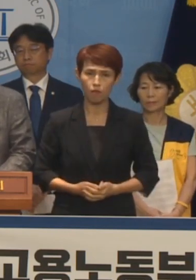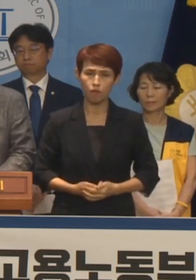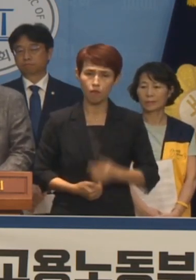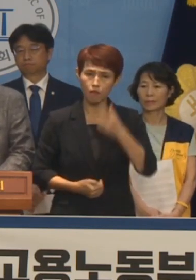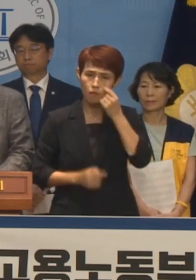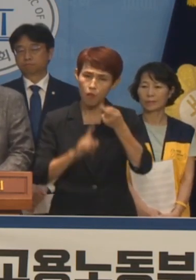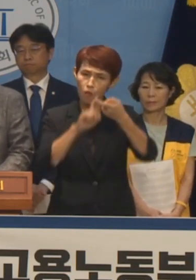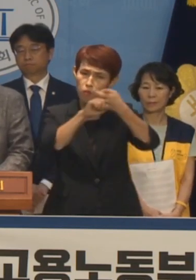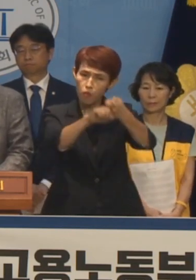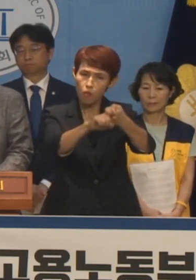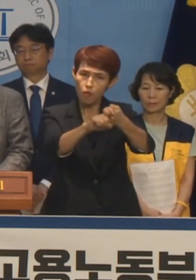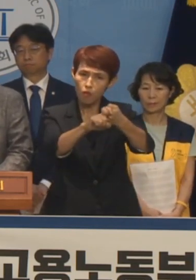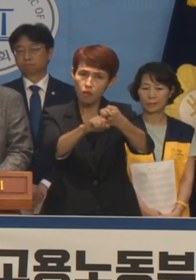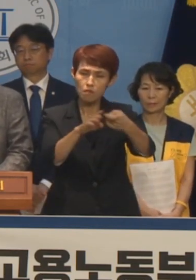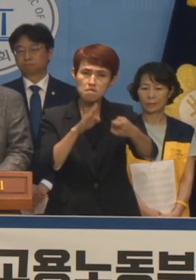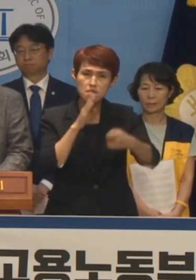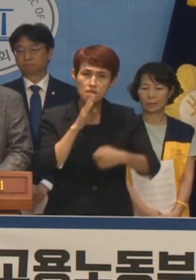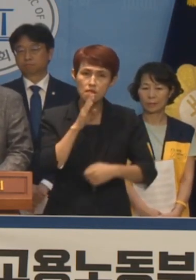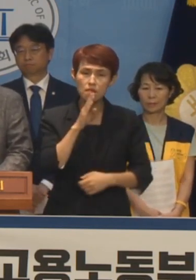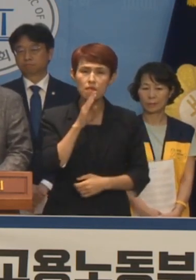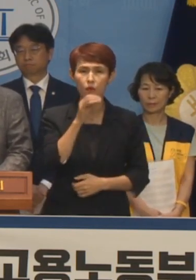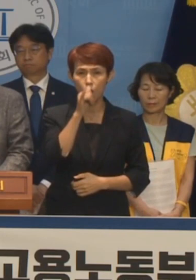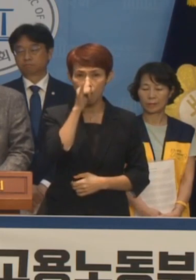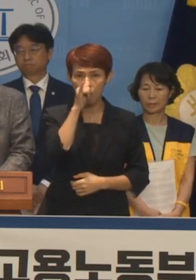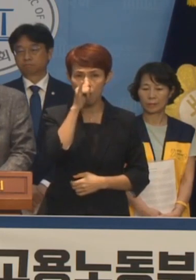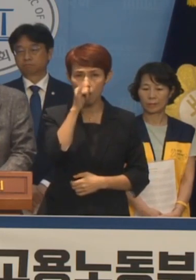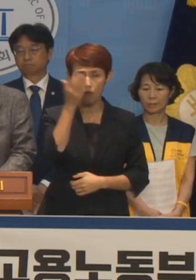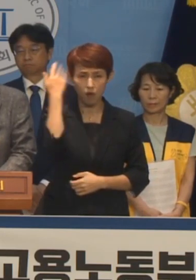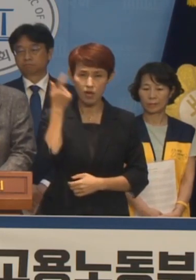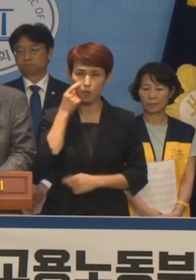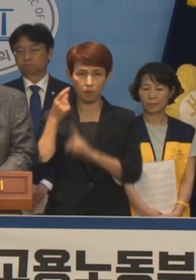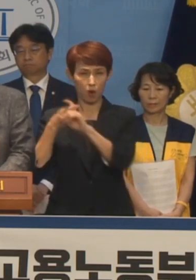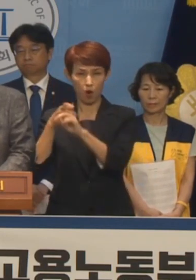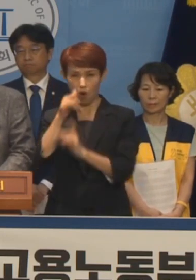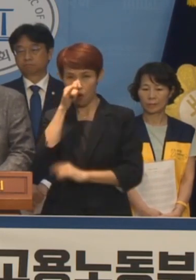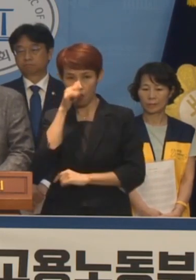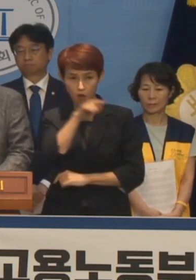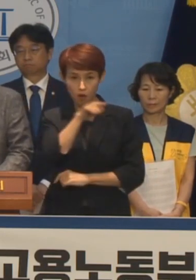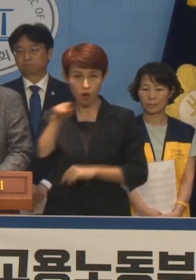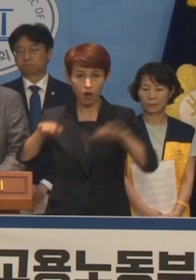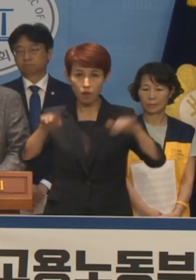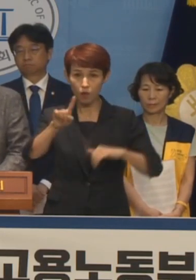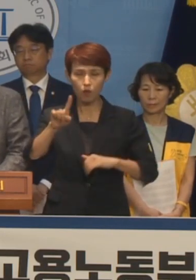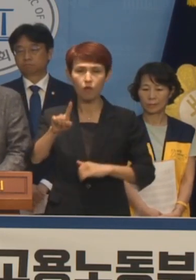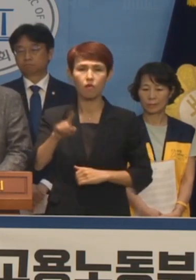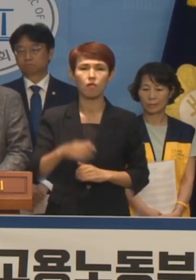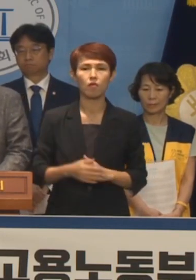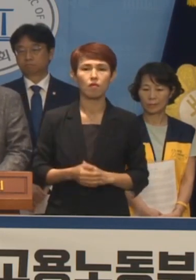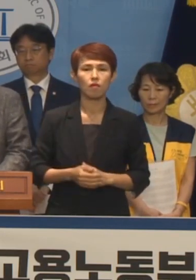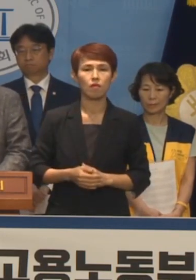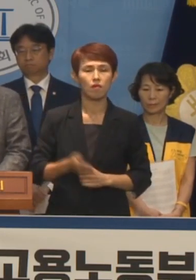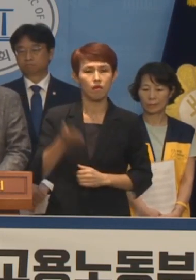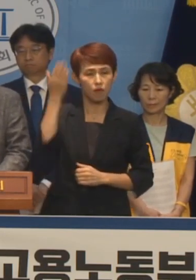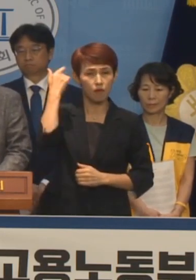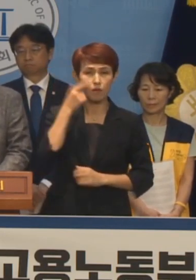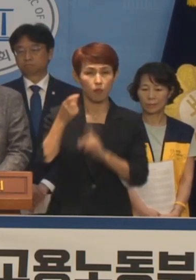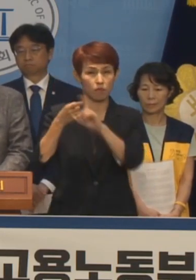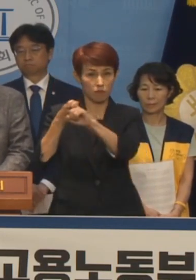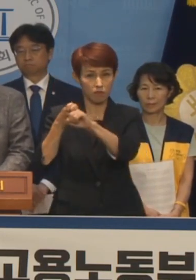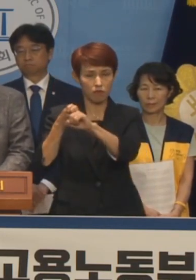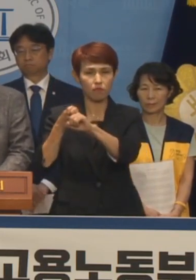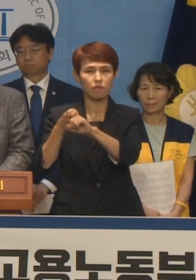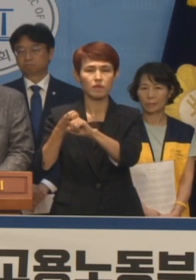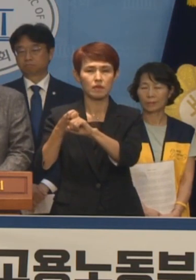뉴라이트가 있다면 올드라이트도 있을 텐데 둘의 차이는 뭐냐? 올드라이트는 반공만 내세웠습니다.